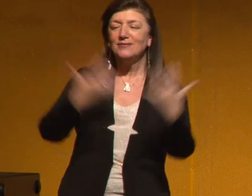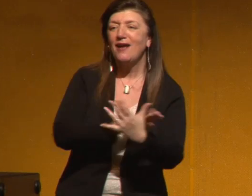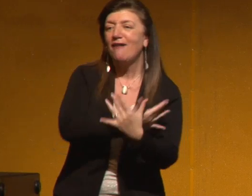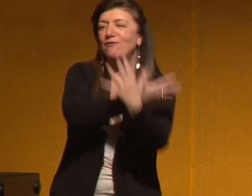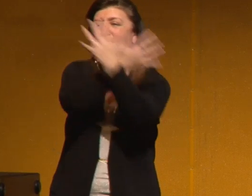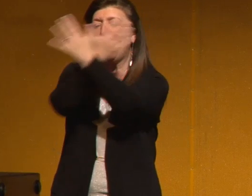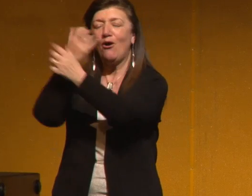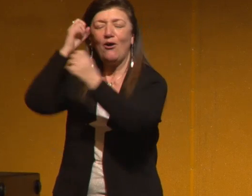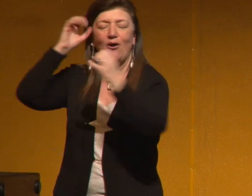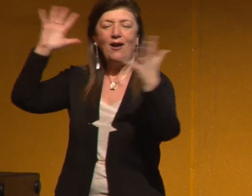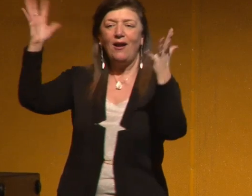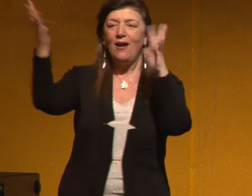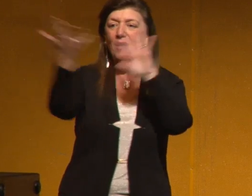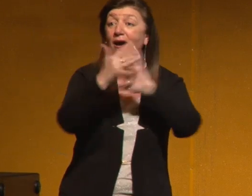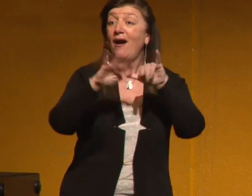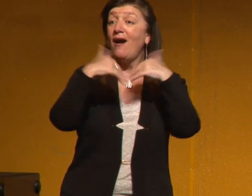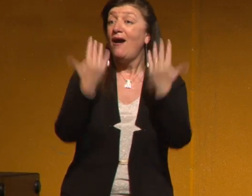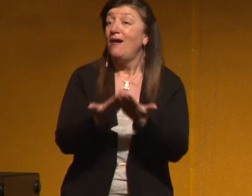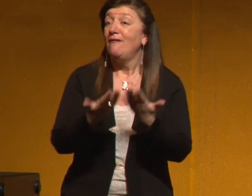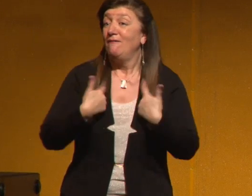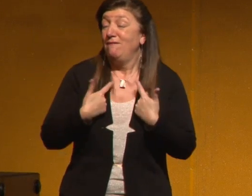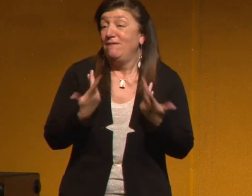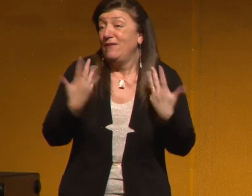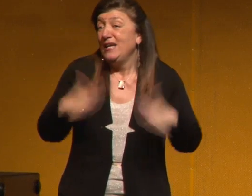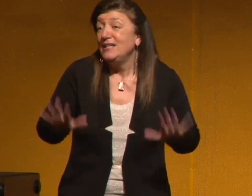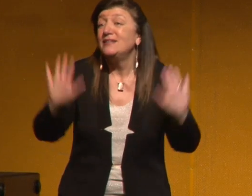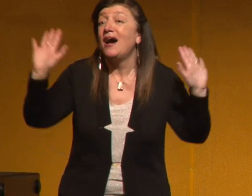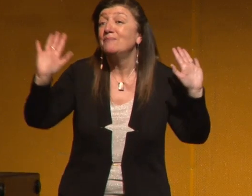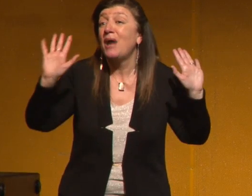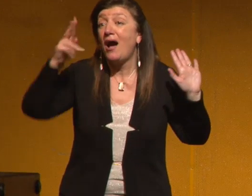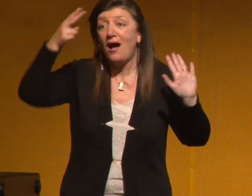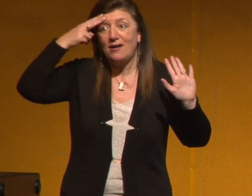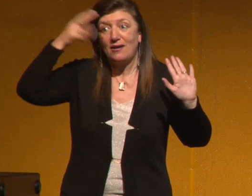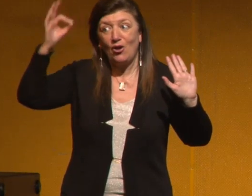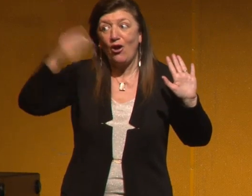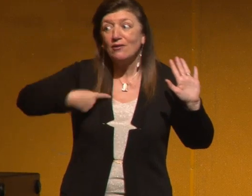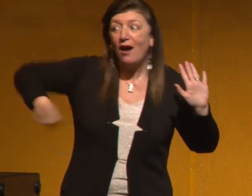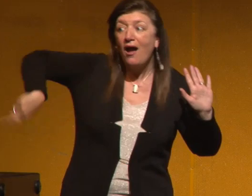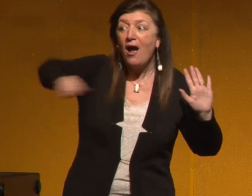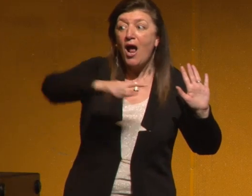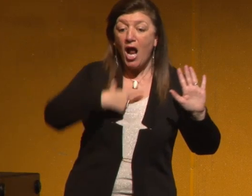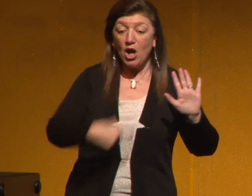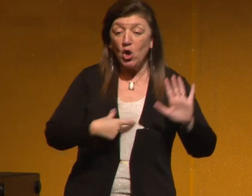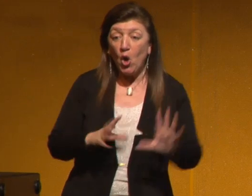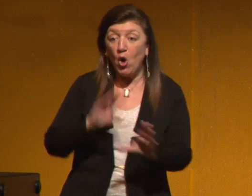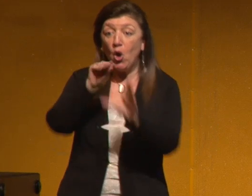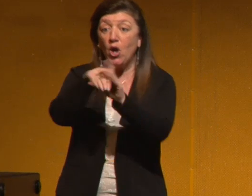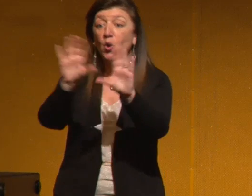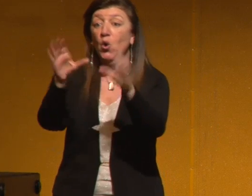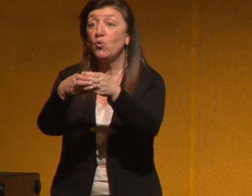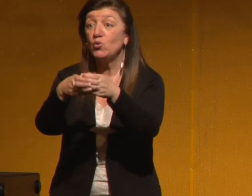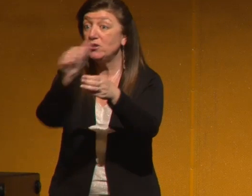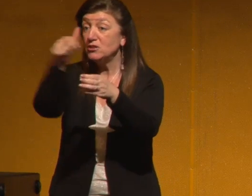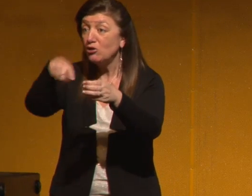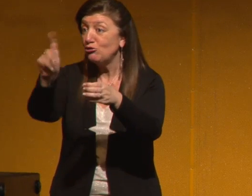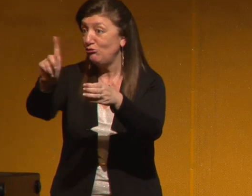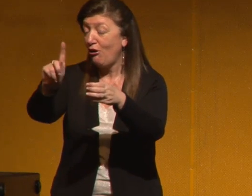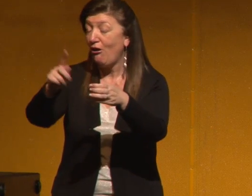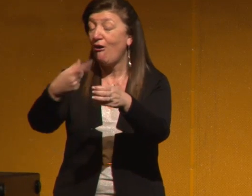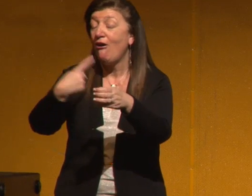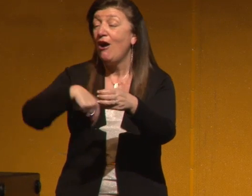finita è però anche di ricordarci che siamo non solo parte di una comunità ma una particella di un insieme